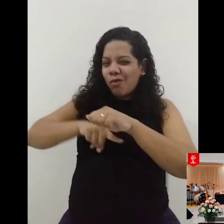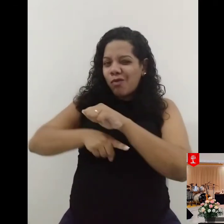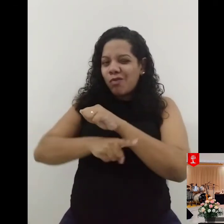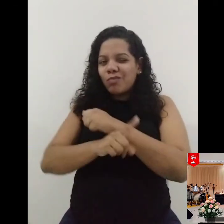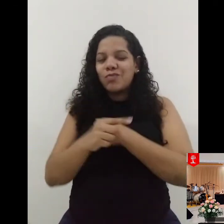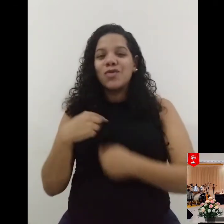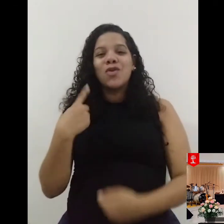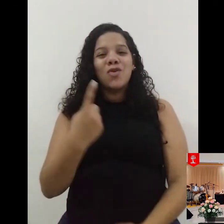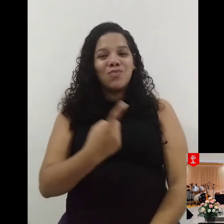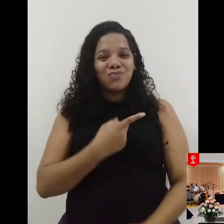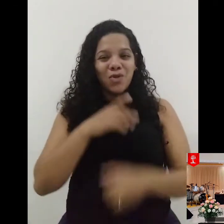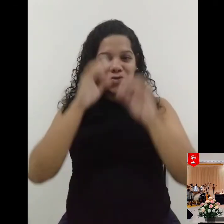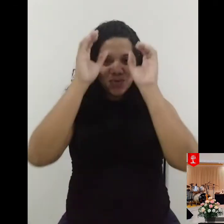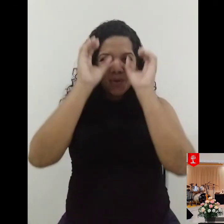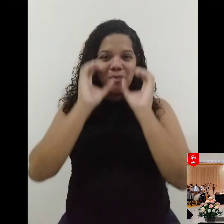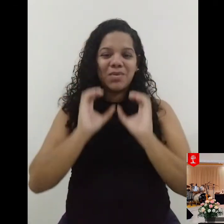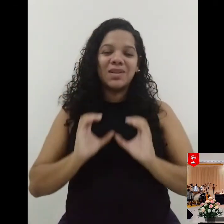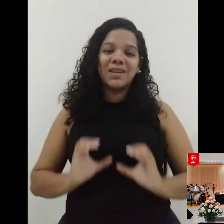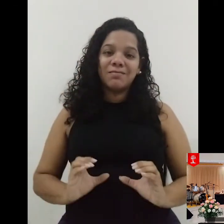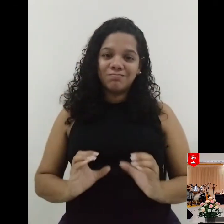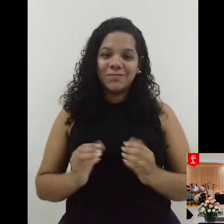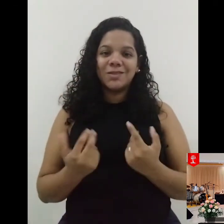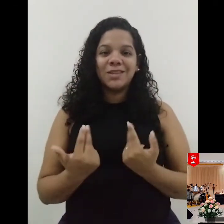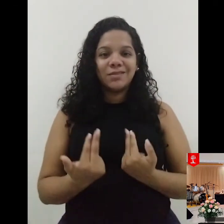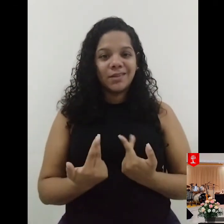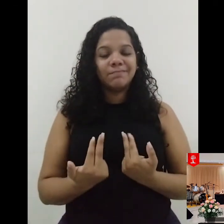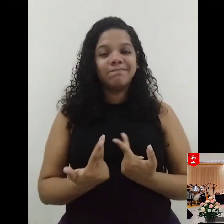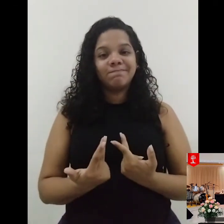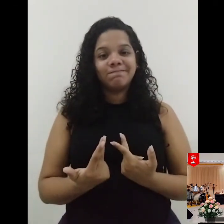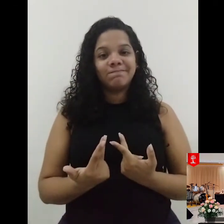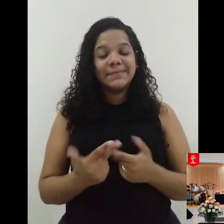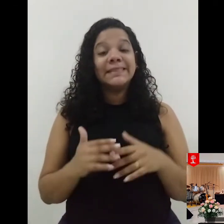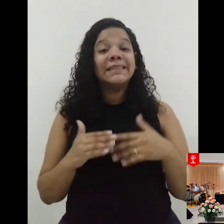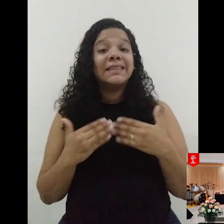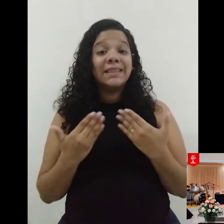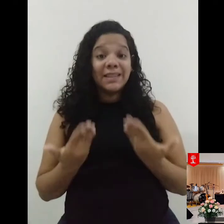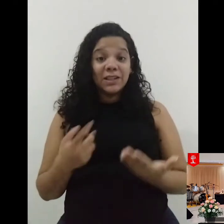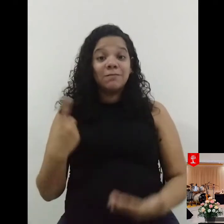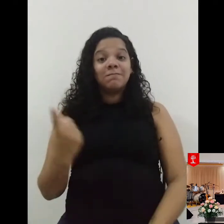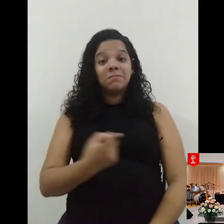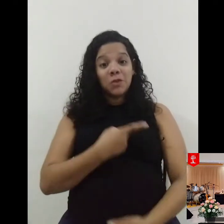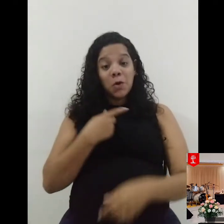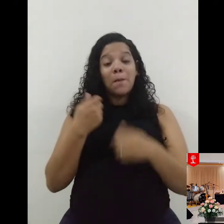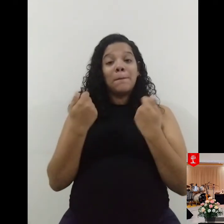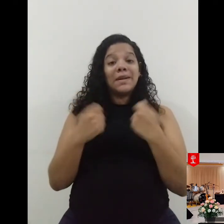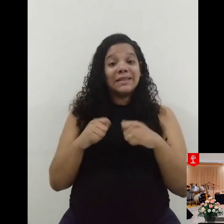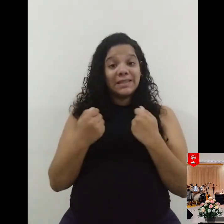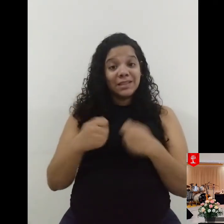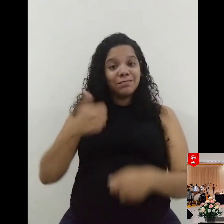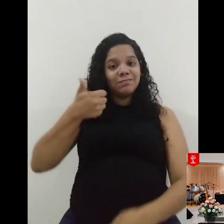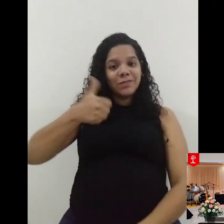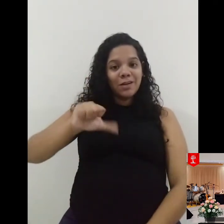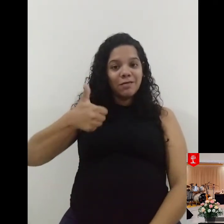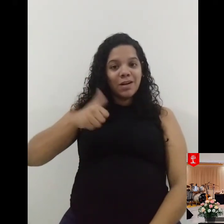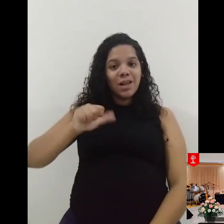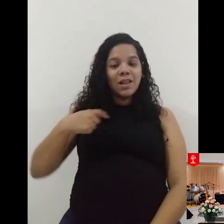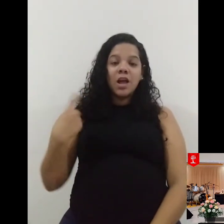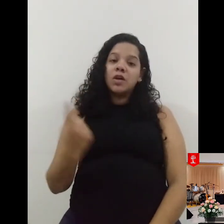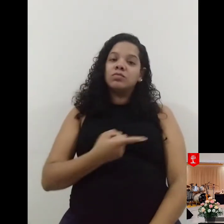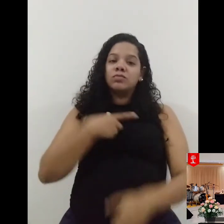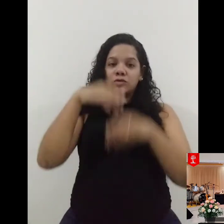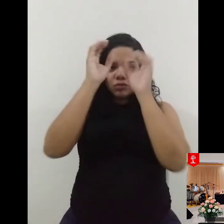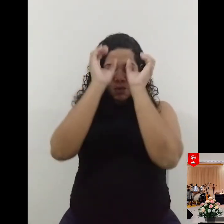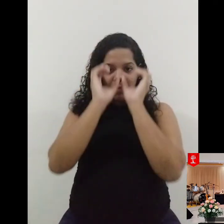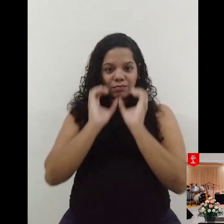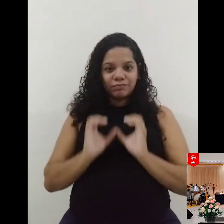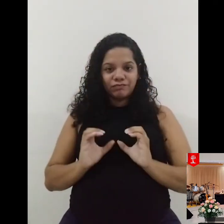No versículo 13, ele vai falar da oração do publicano. E o texto diz: mas o